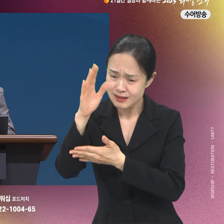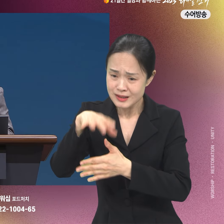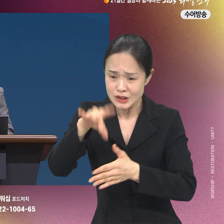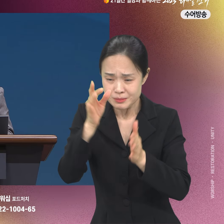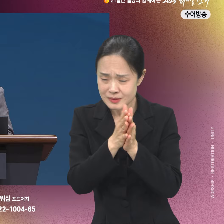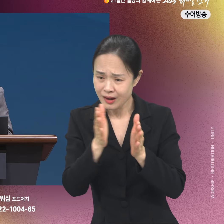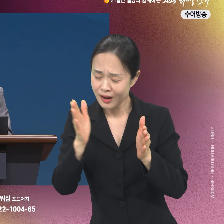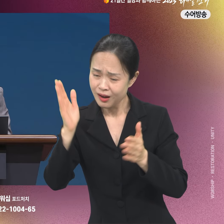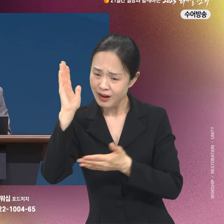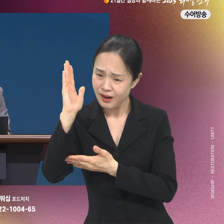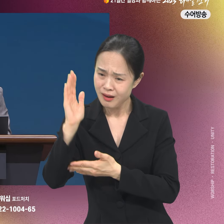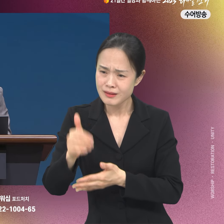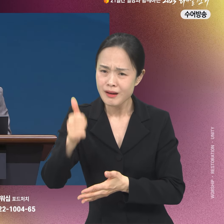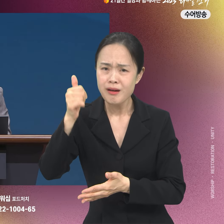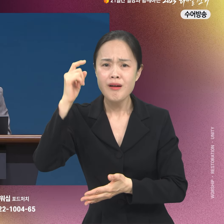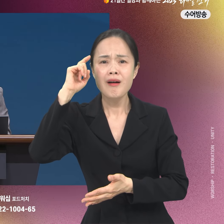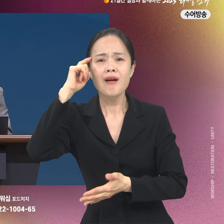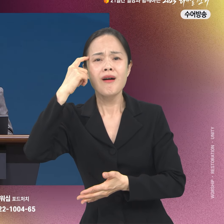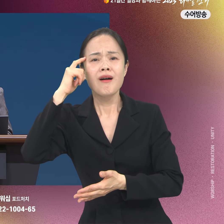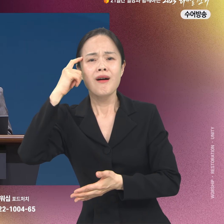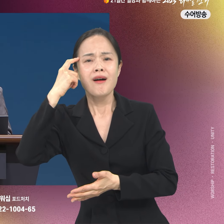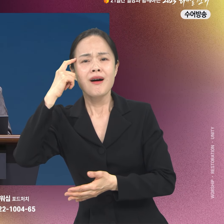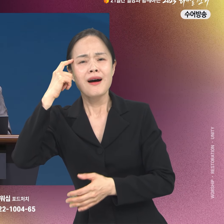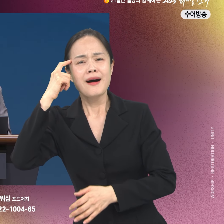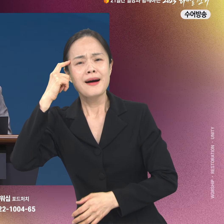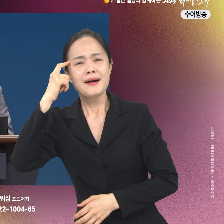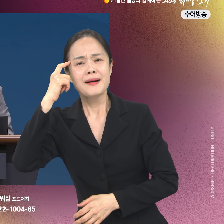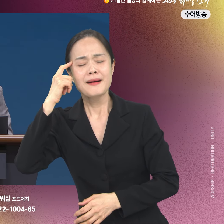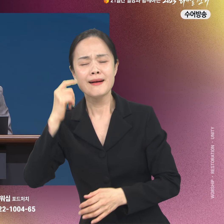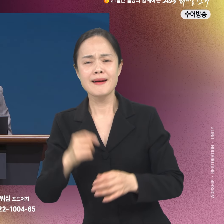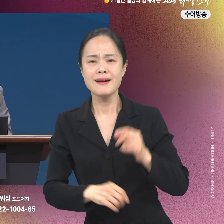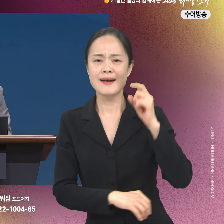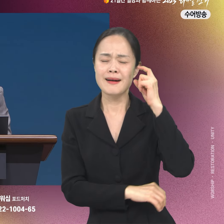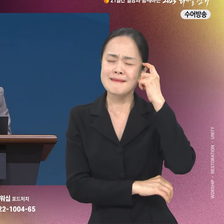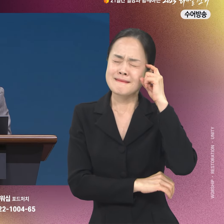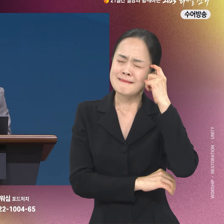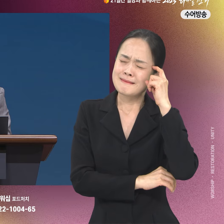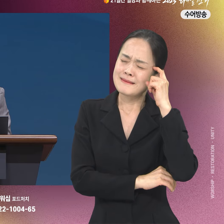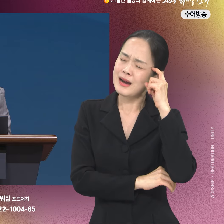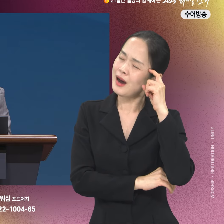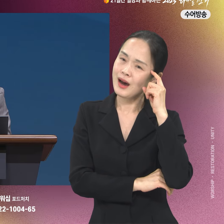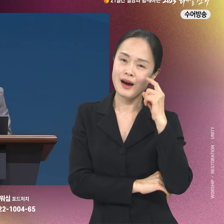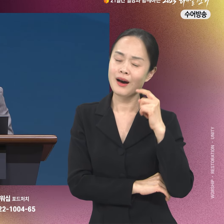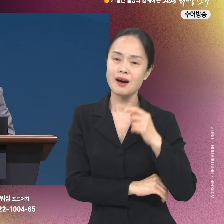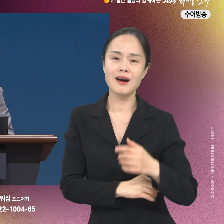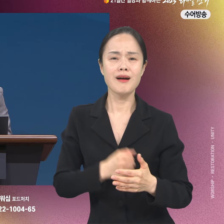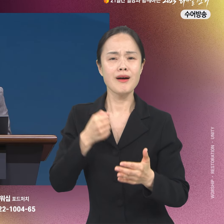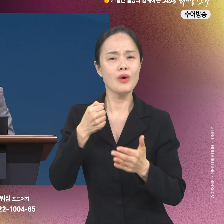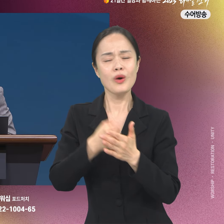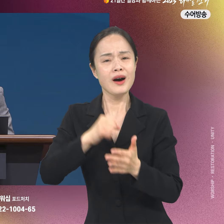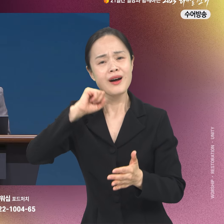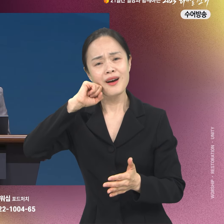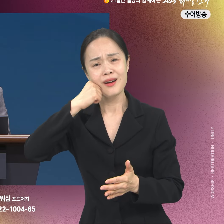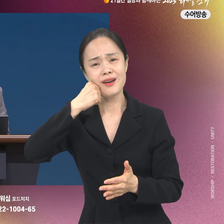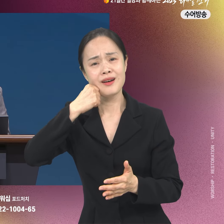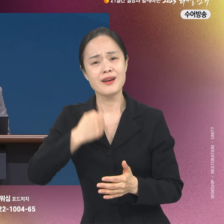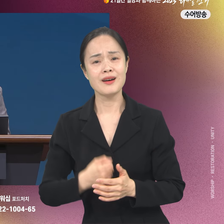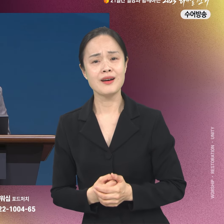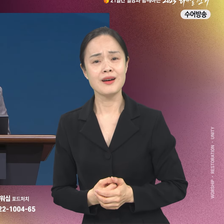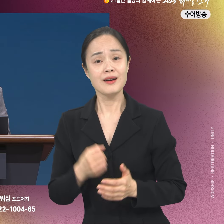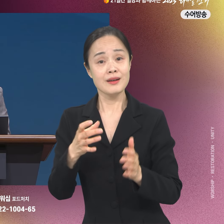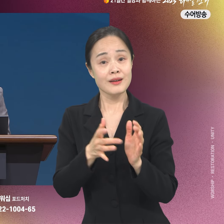그렇게 이제 생각하다 보면 답이 없어지는 거예요. 그리고 예수님의 정말 중요한 가르침의 상당